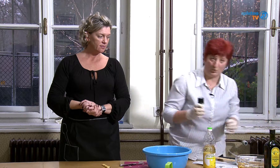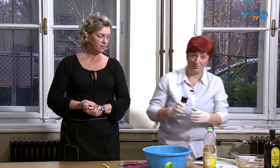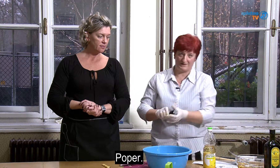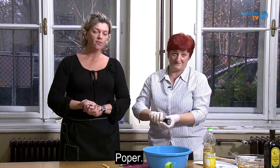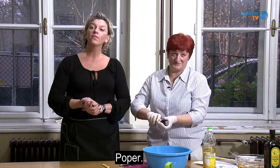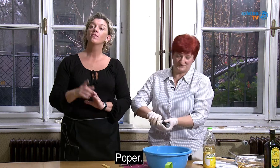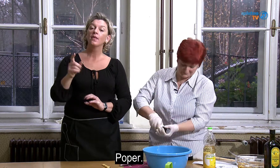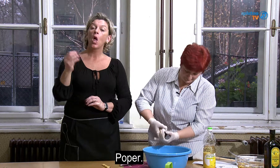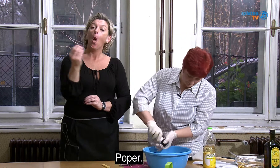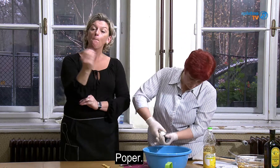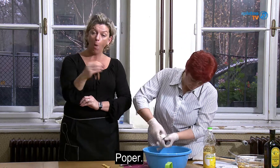Poper.